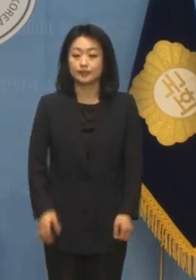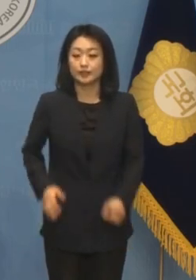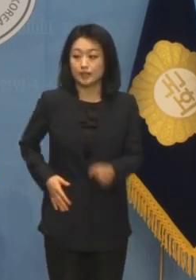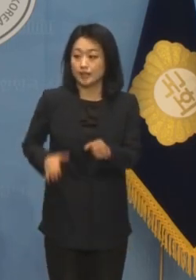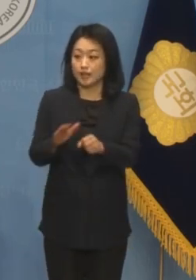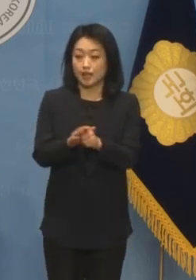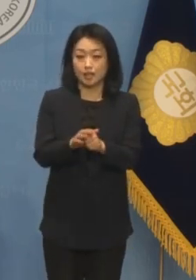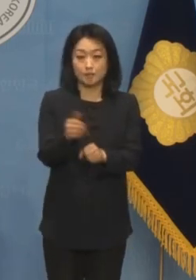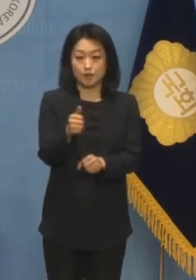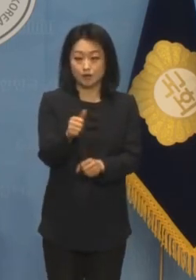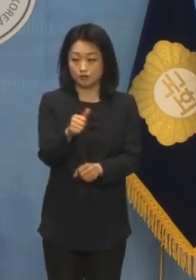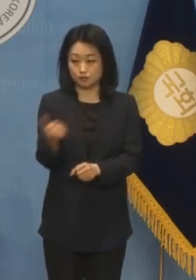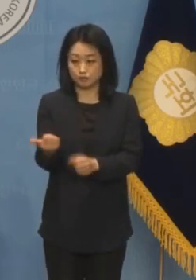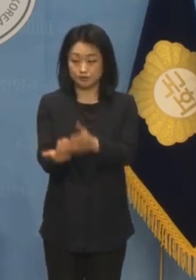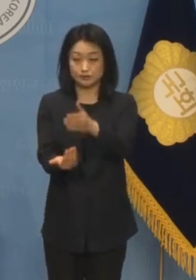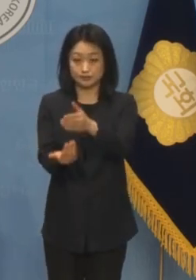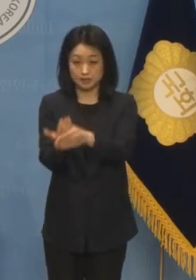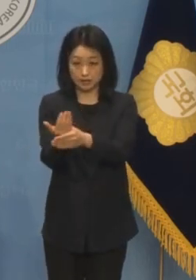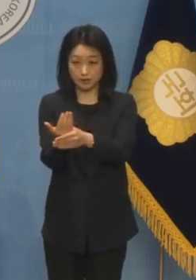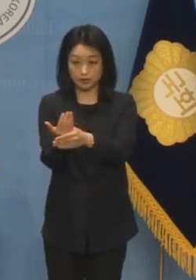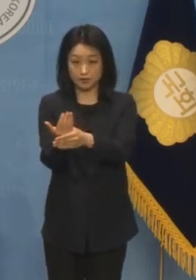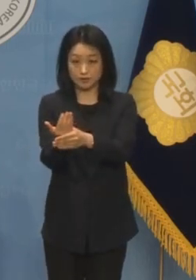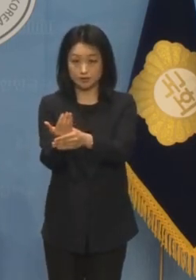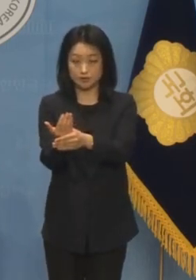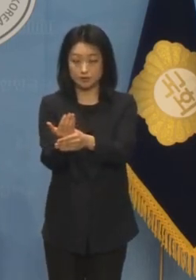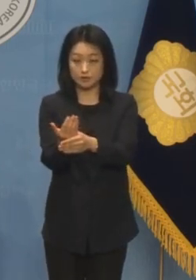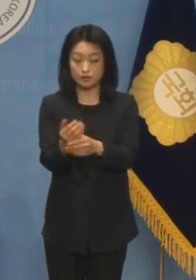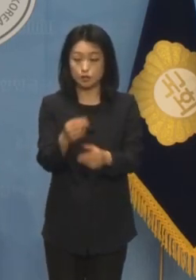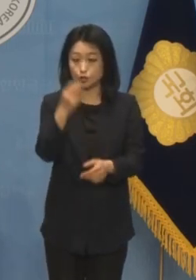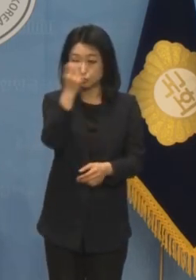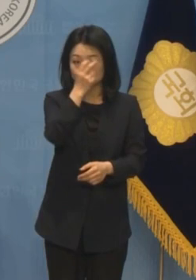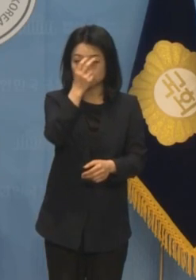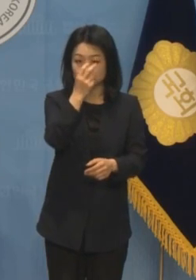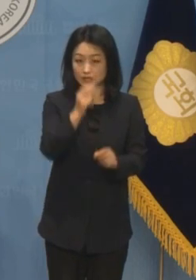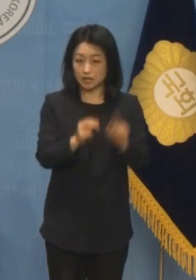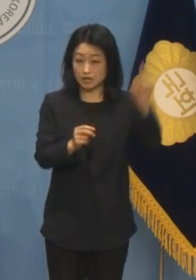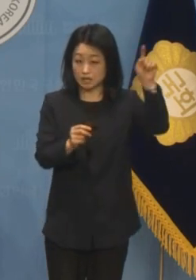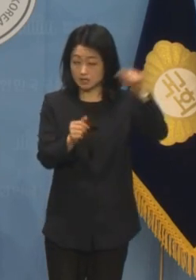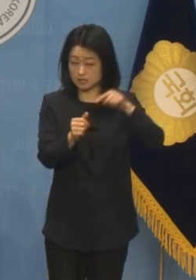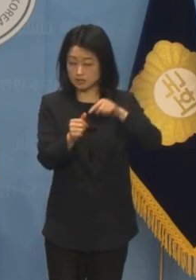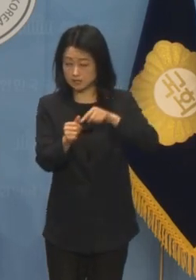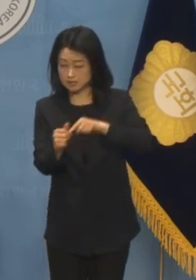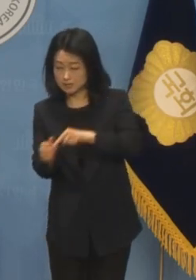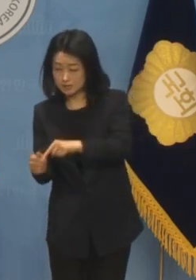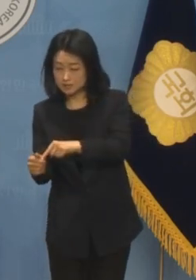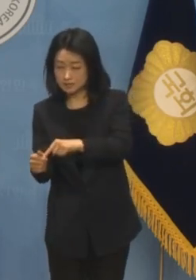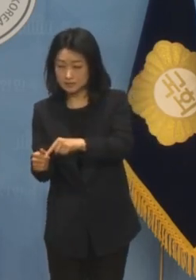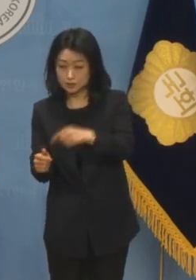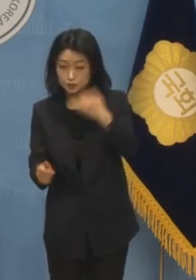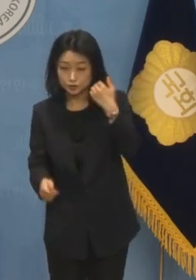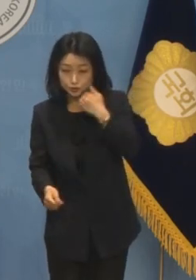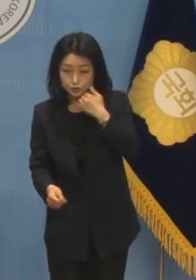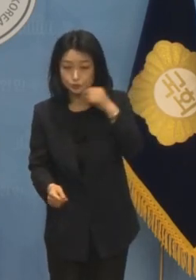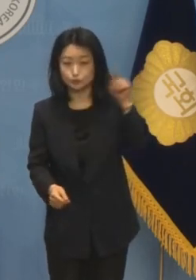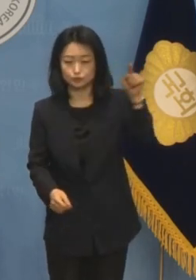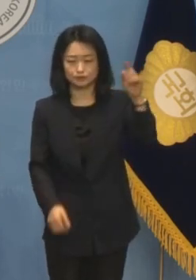해병대원 순직 사건 수사 외압의 정점에 윤석열 대통령이 있었음이 드러나고 있습니다.